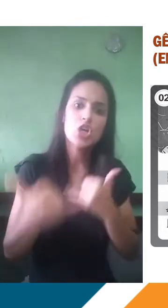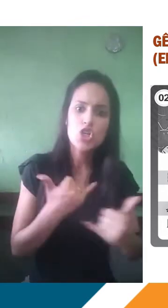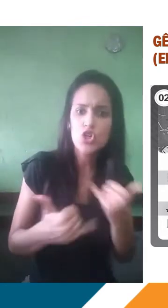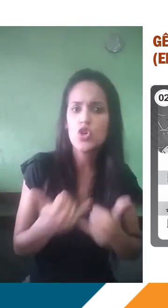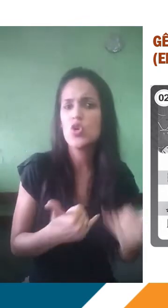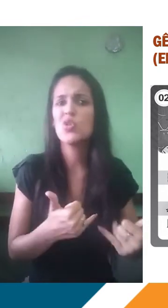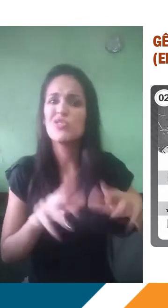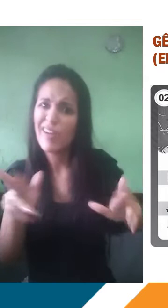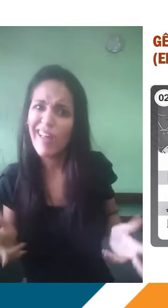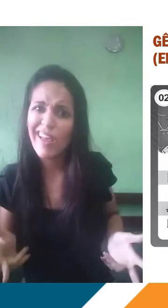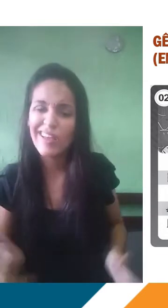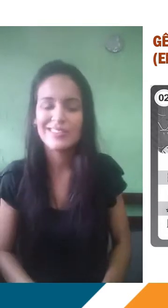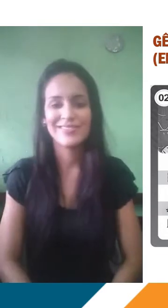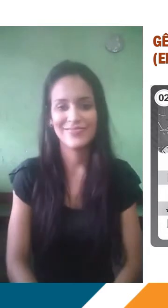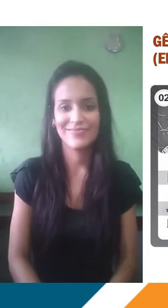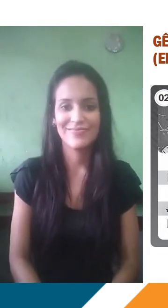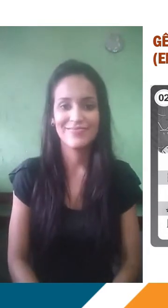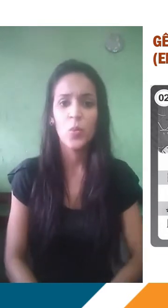foi subvertido ou transformado